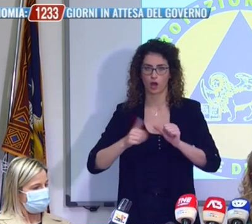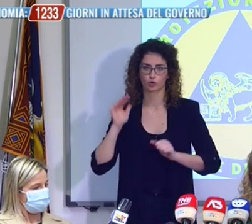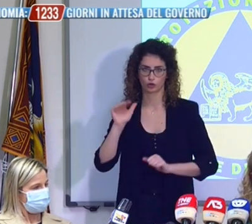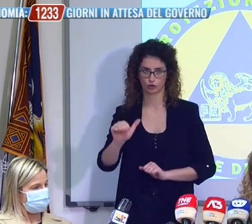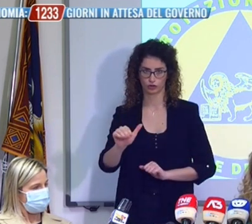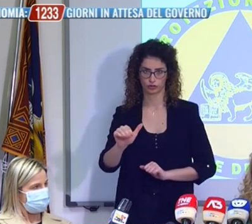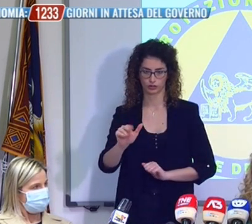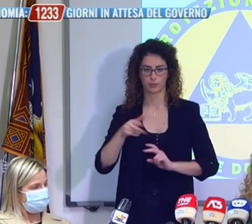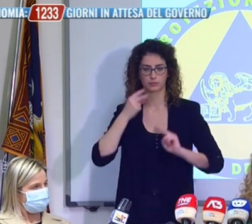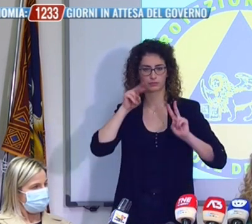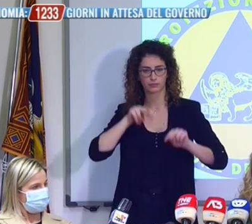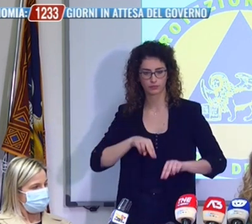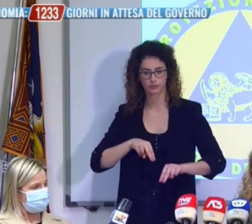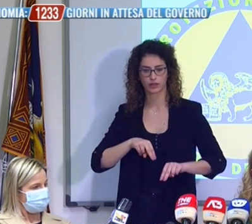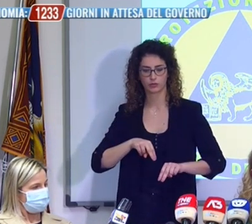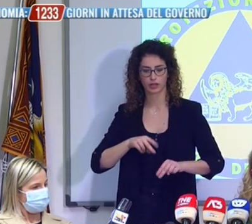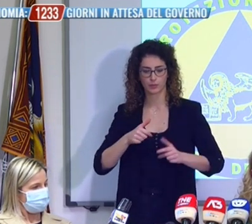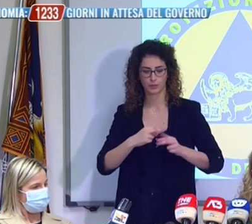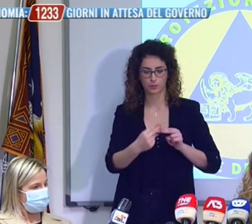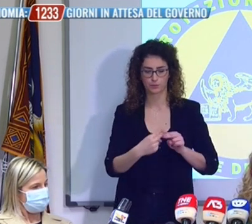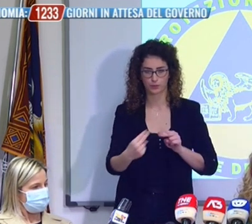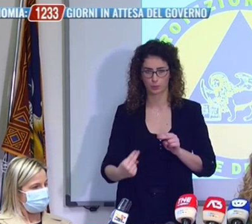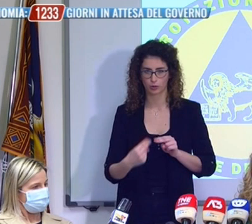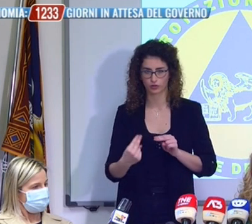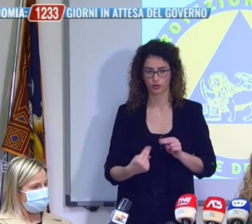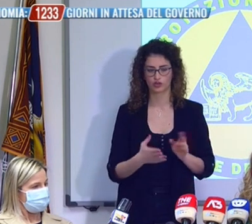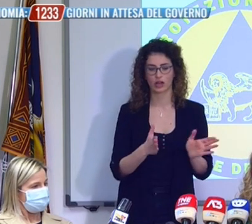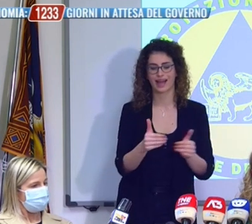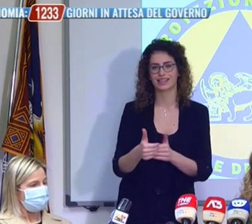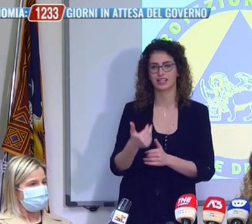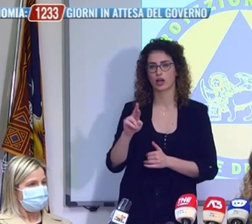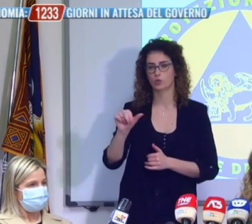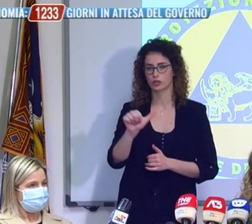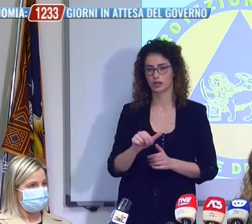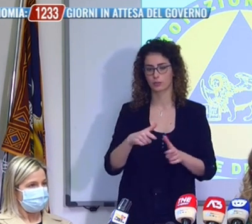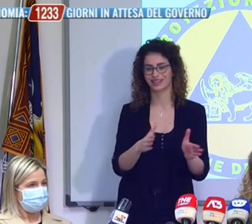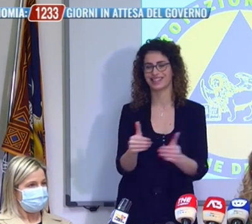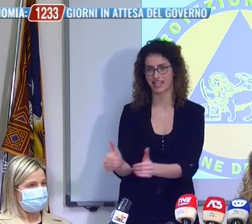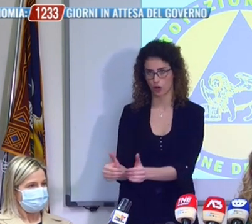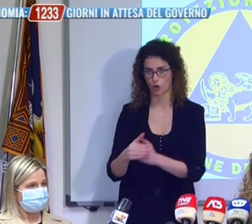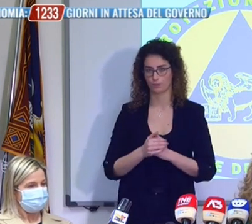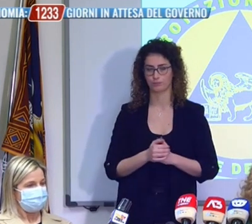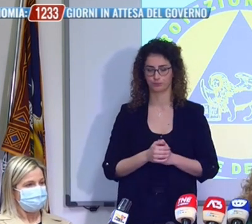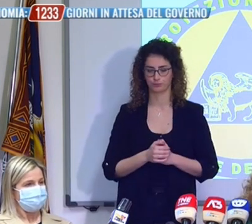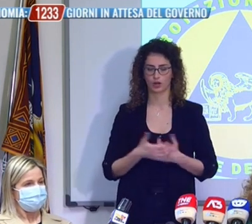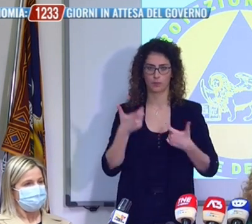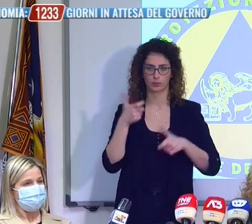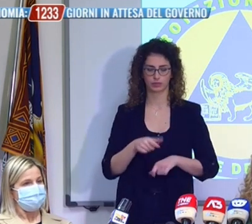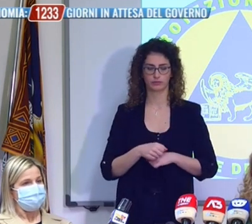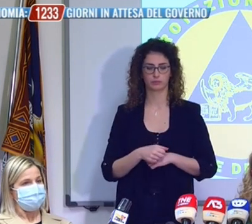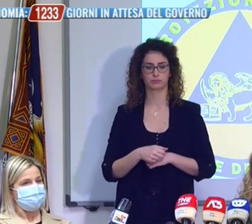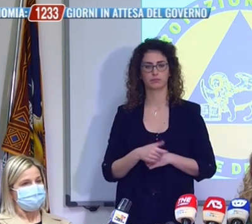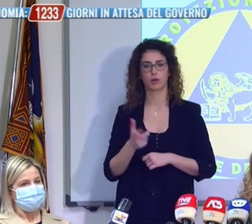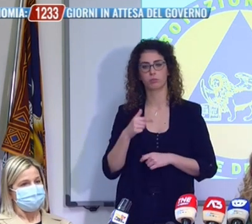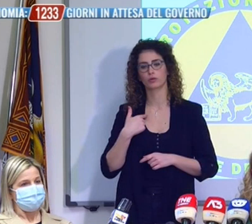la valutiamo a livello subregionale come provincia, come azienda URSS, come distretto, perché si era provato a vederla